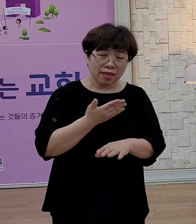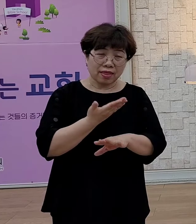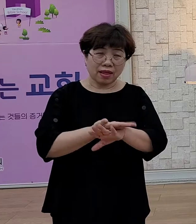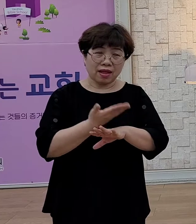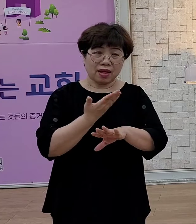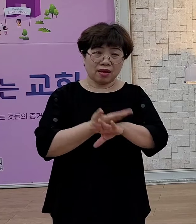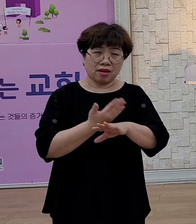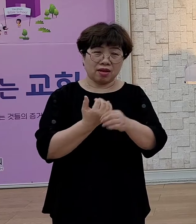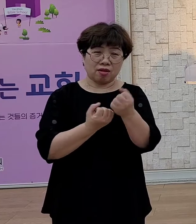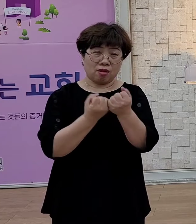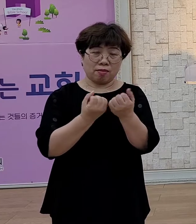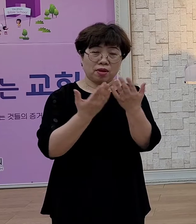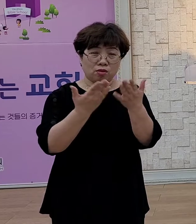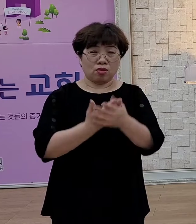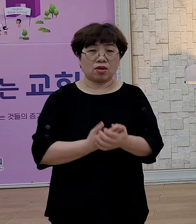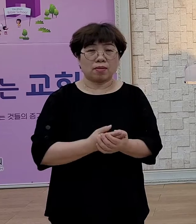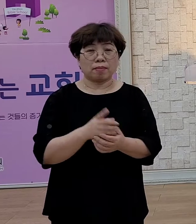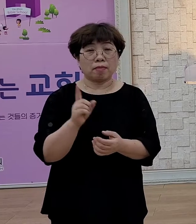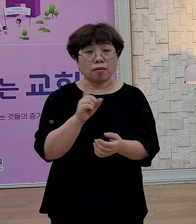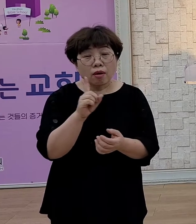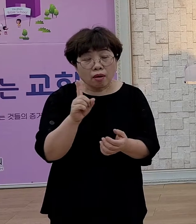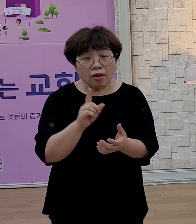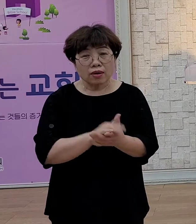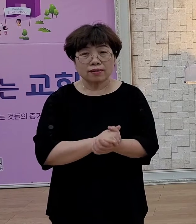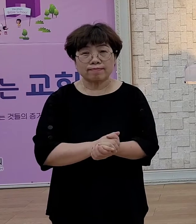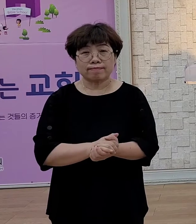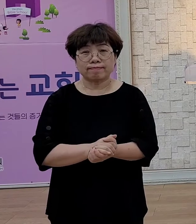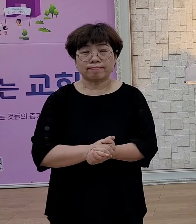해석합니다. 뭘까요?